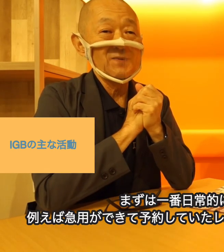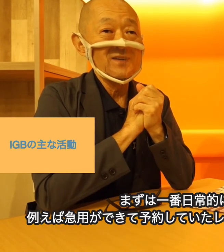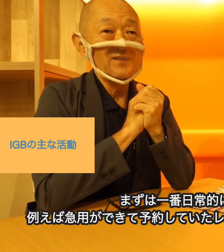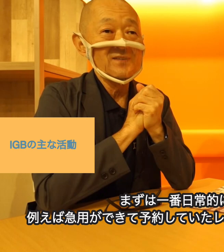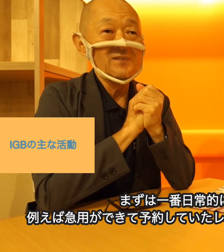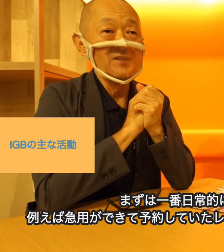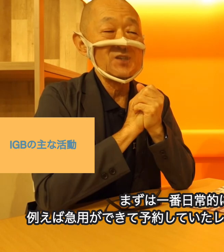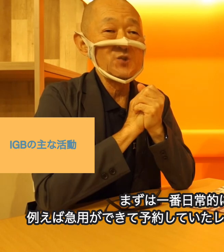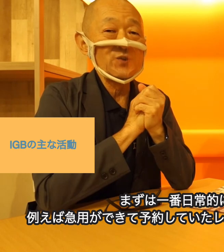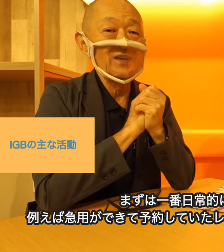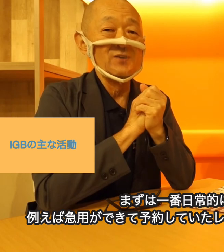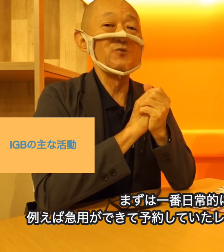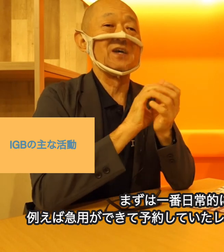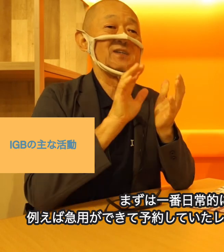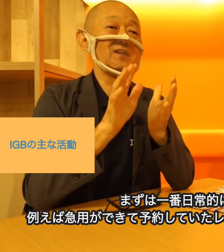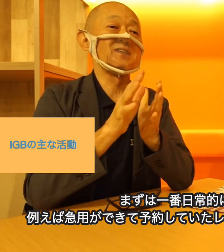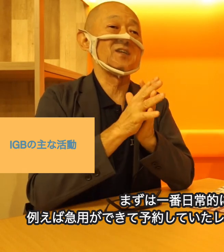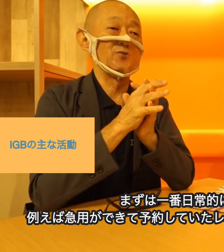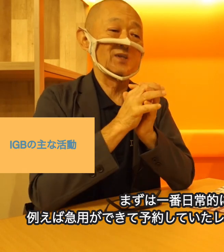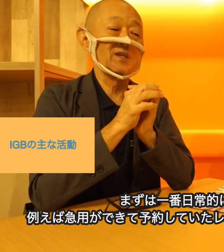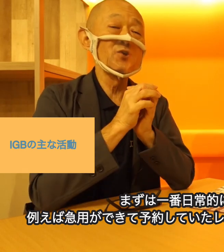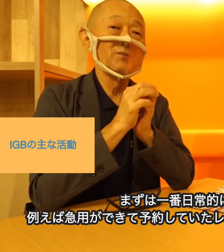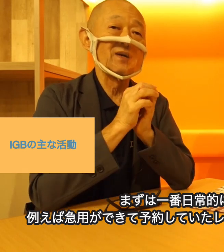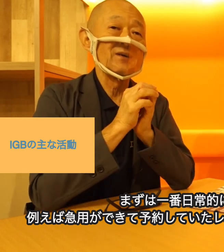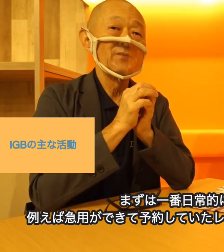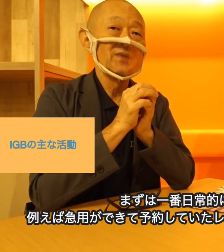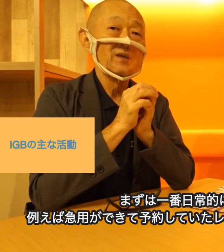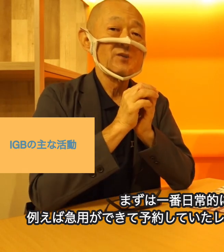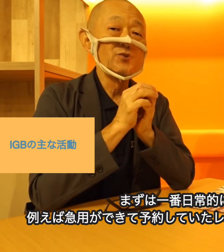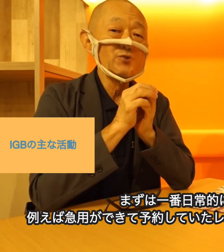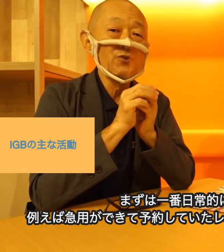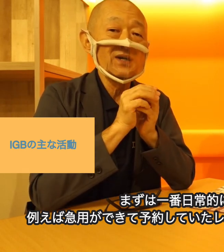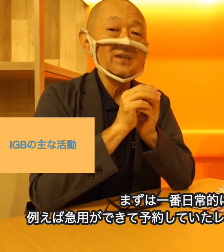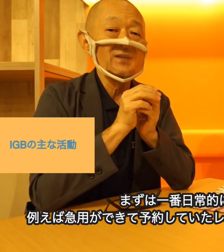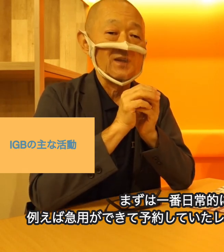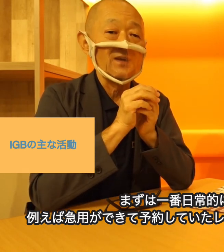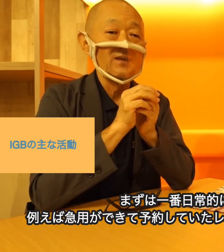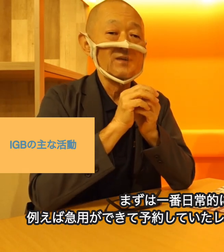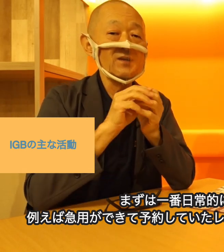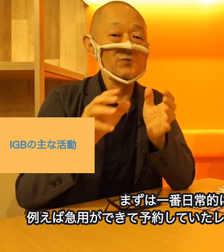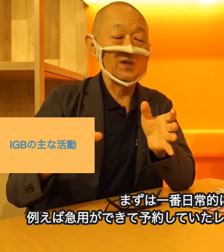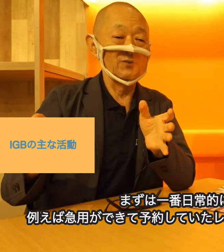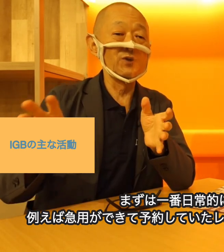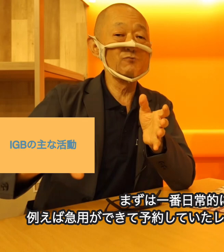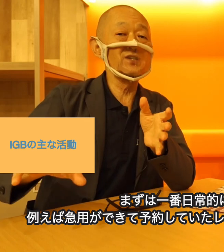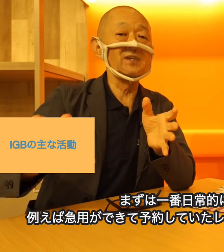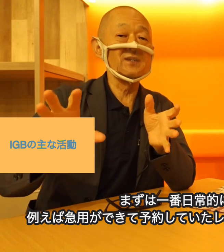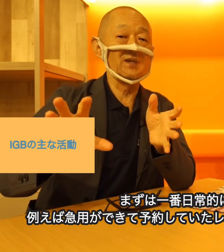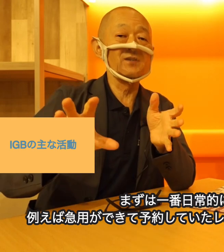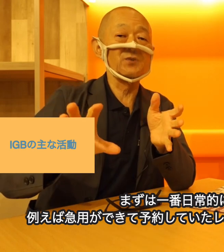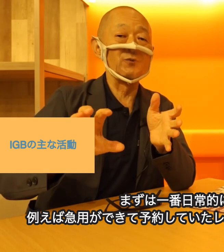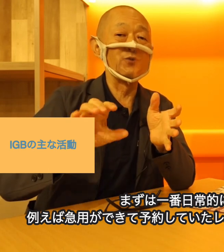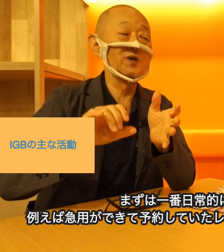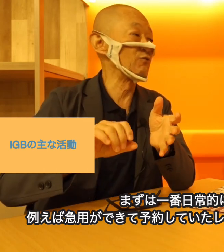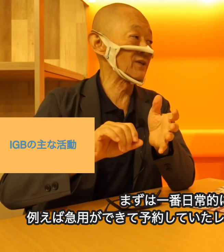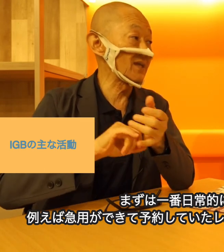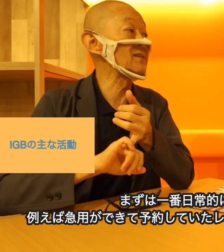番日常的によくありがちなのは、例えば休養ができてレストラン、予約していたレストランの予約をキャンセル